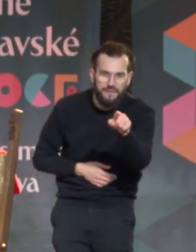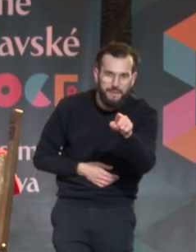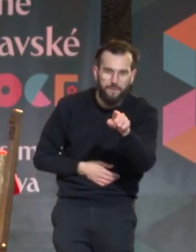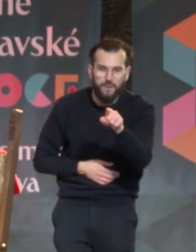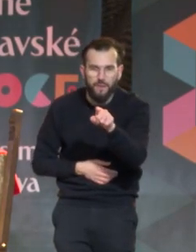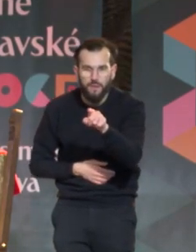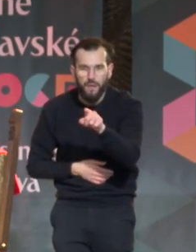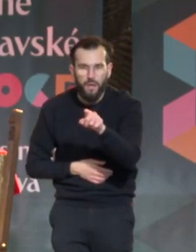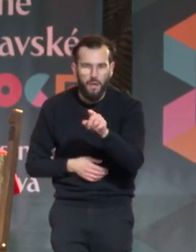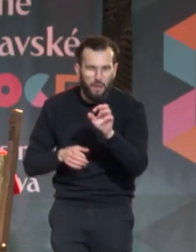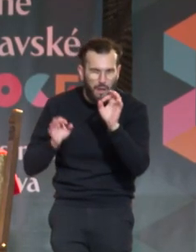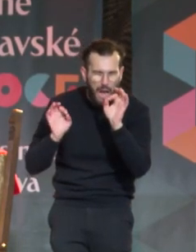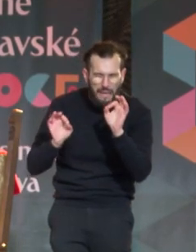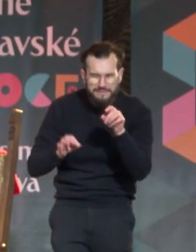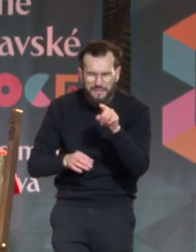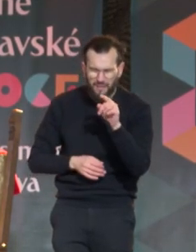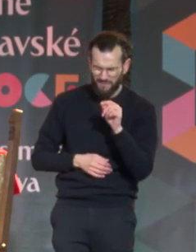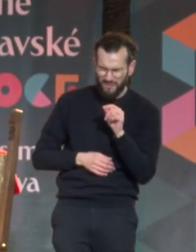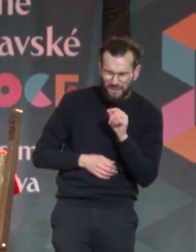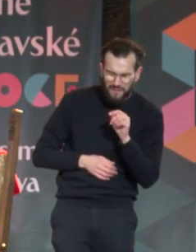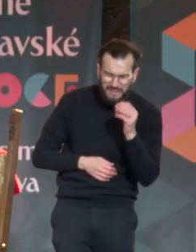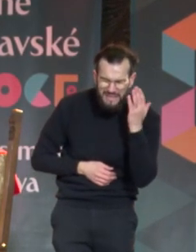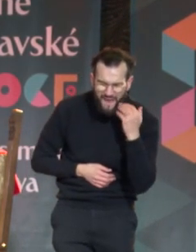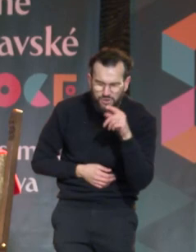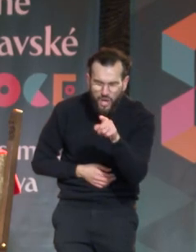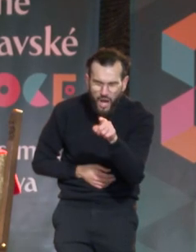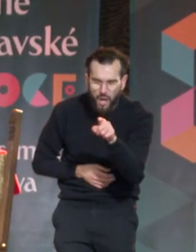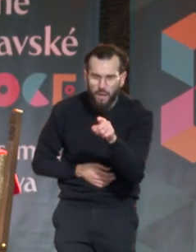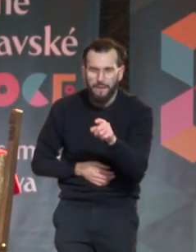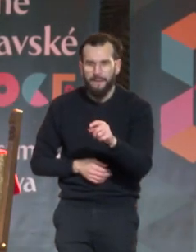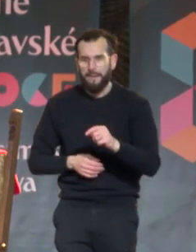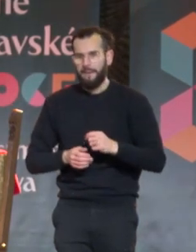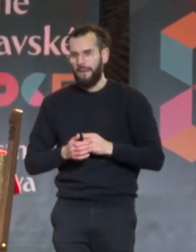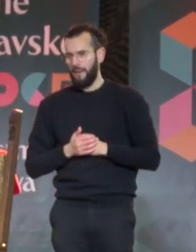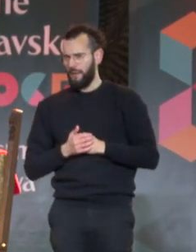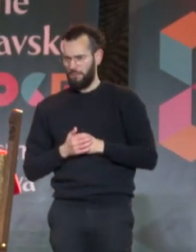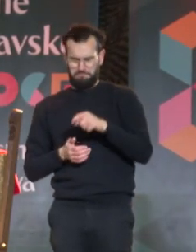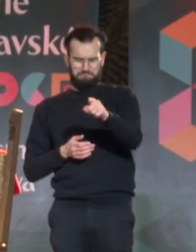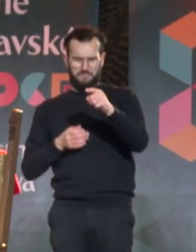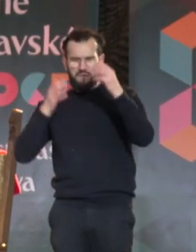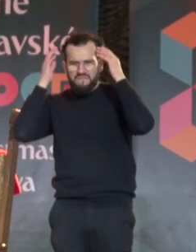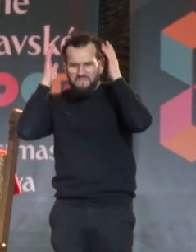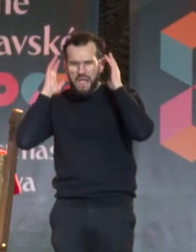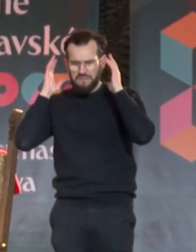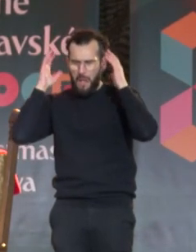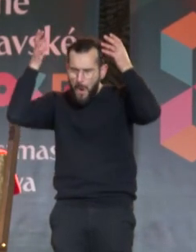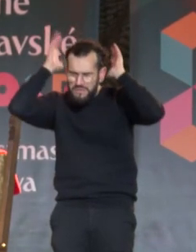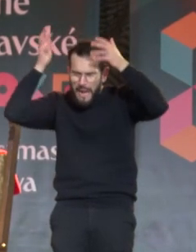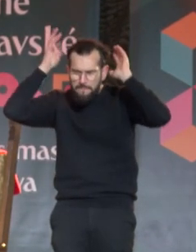asi dievča. Ach jaj. Ale vlasy má krátke a dosť